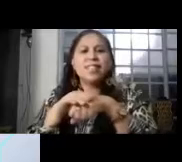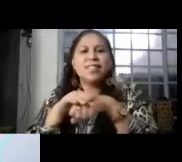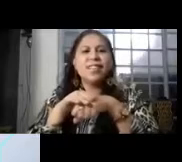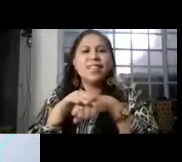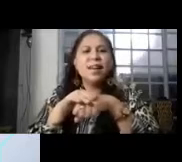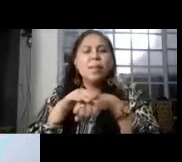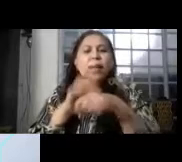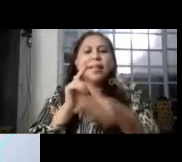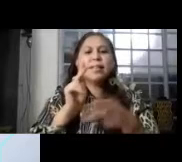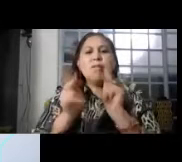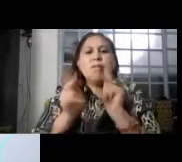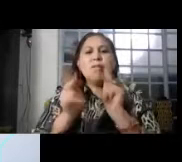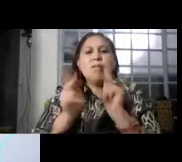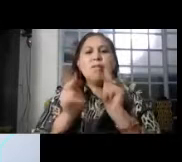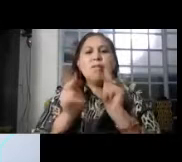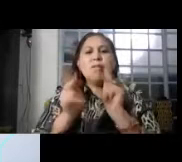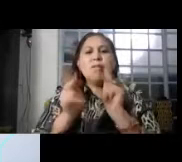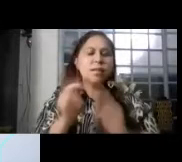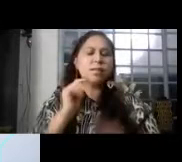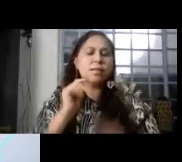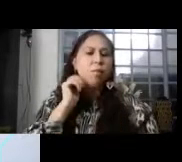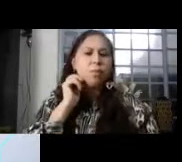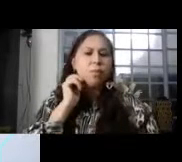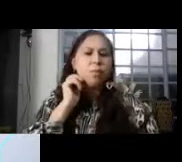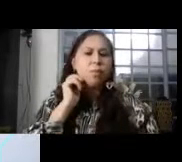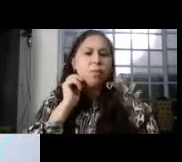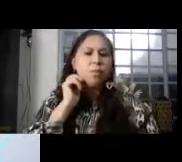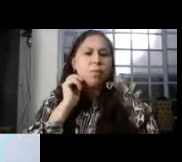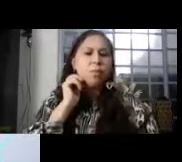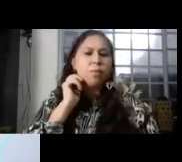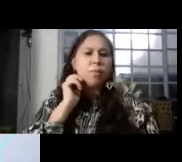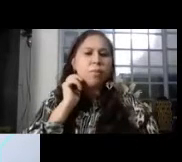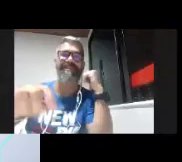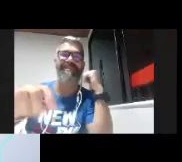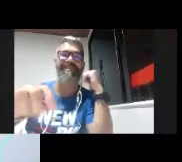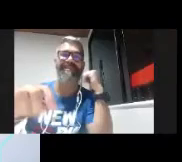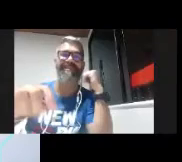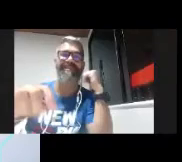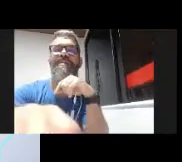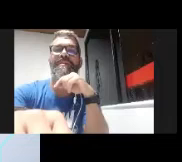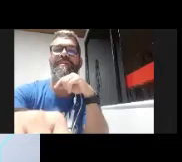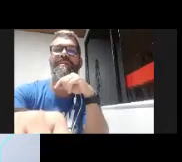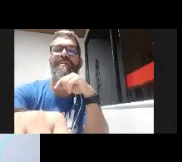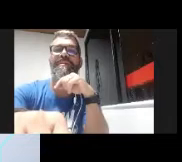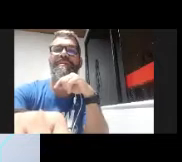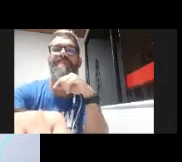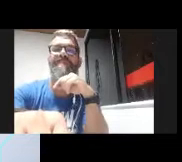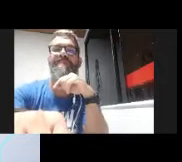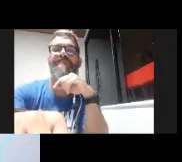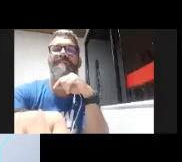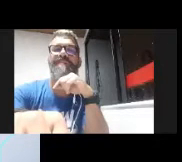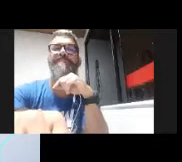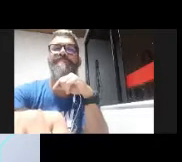conversando. Porque esse conversar aqui é ficar sinalizando, se comunicando através de sinais.